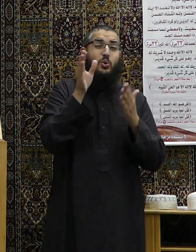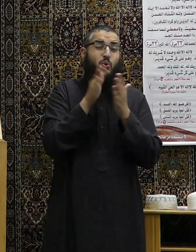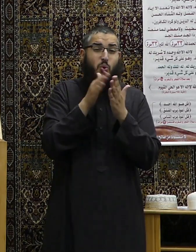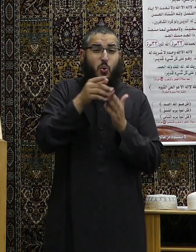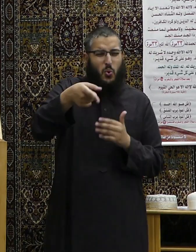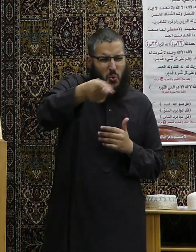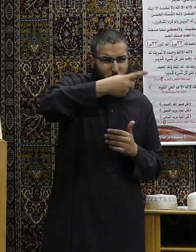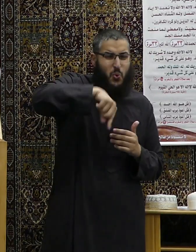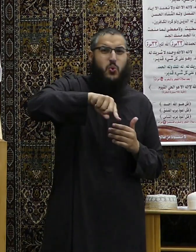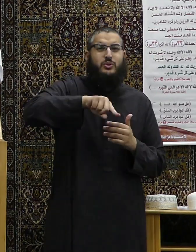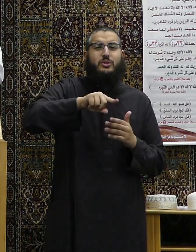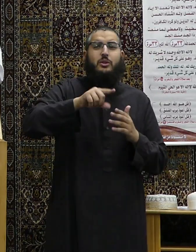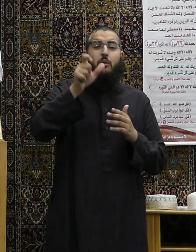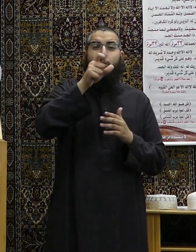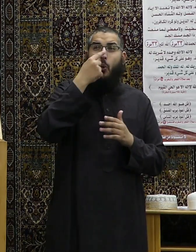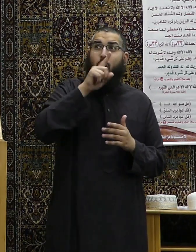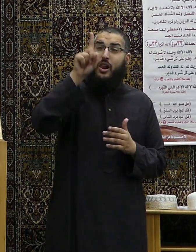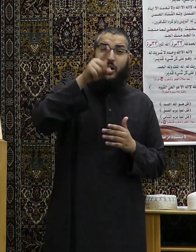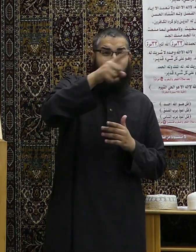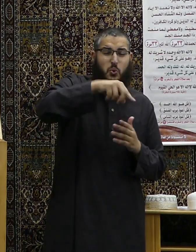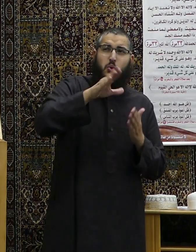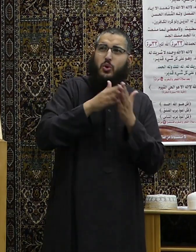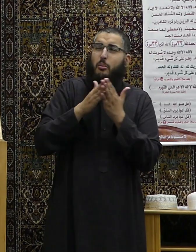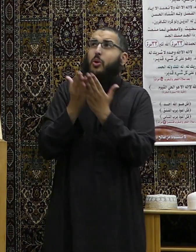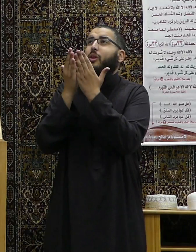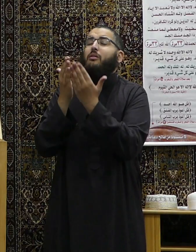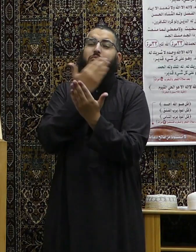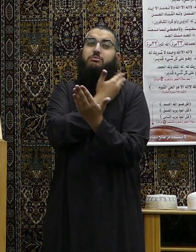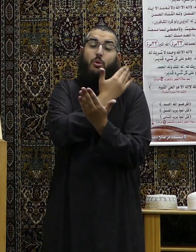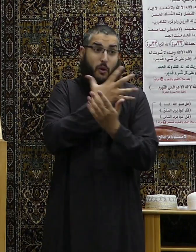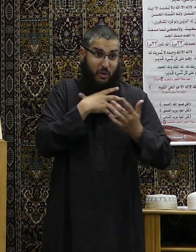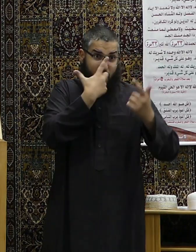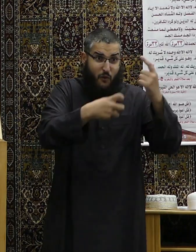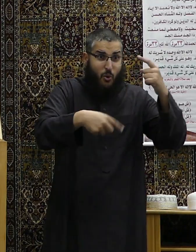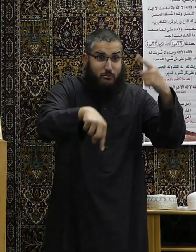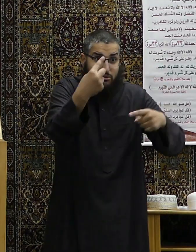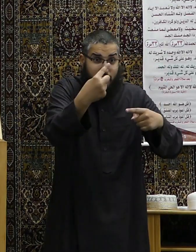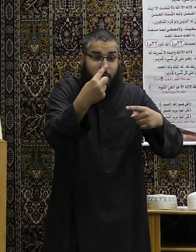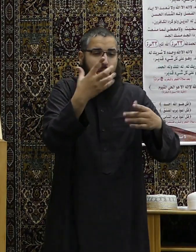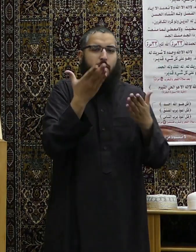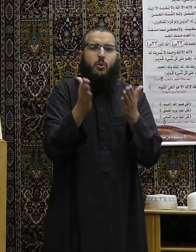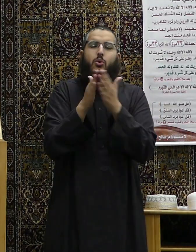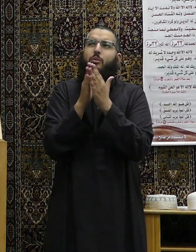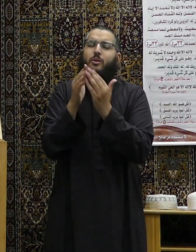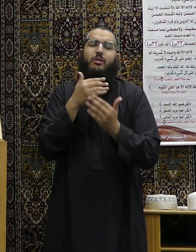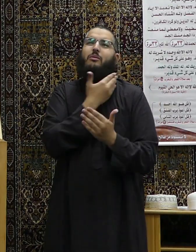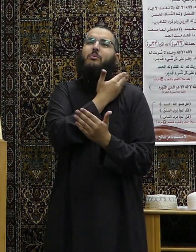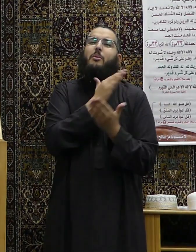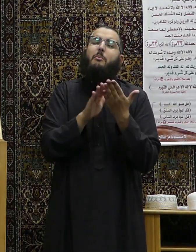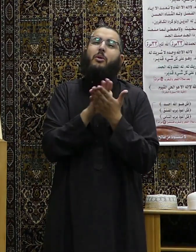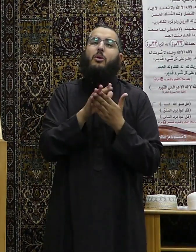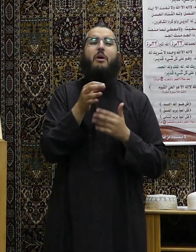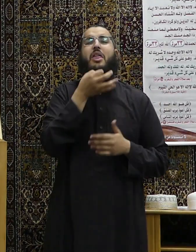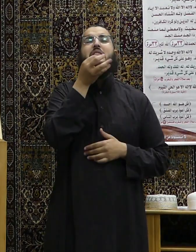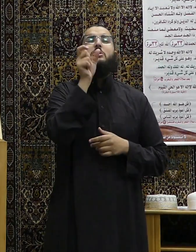tous devant Allah, ô croyants, afin que vous récoltiez le succès. Tu veux le succès, c'est ce que tu recherches, repens-toi. Et le repentir, c'est pas, je dis